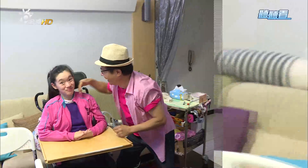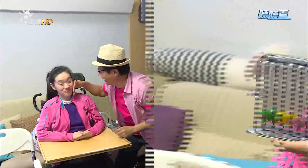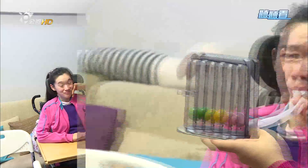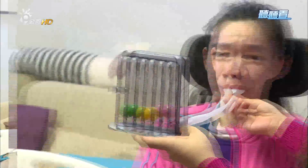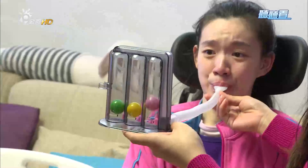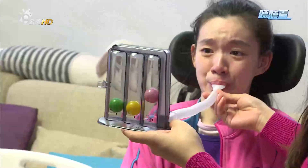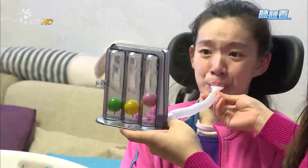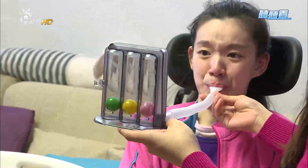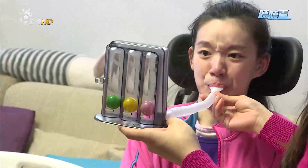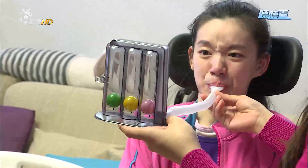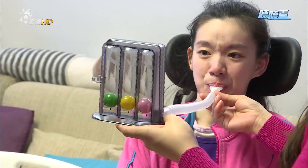哎